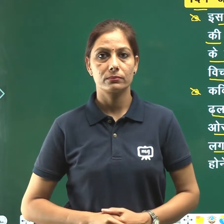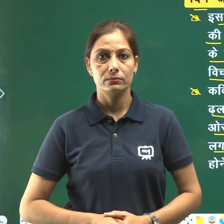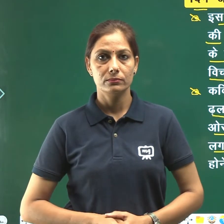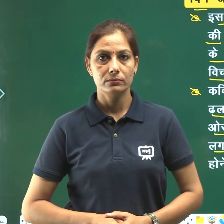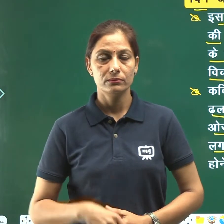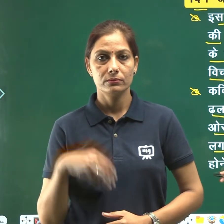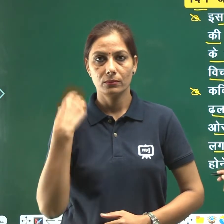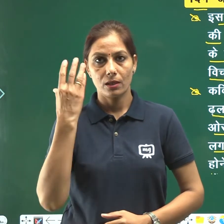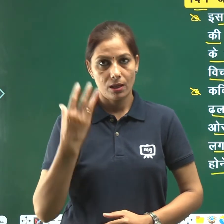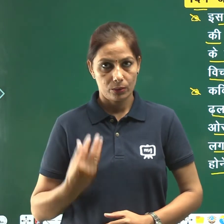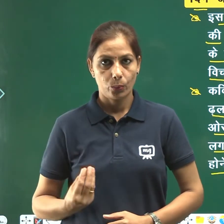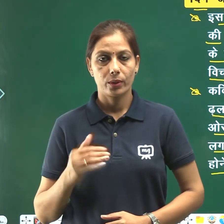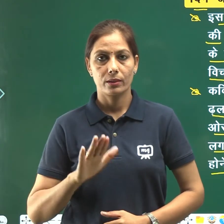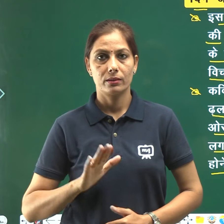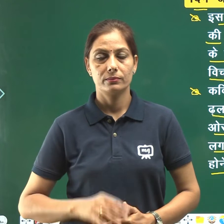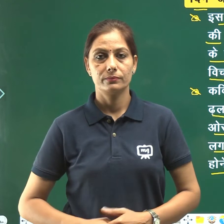रात होने का